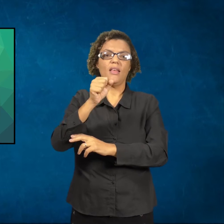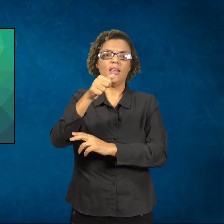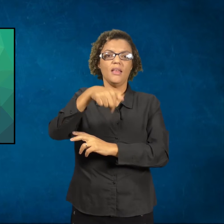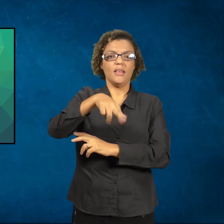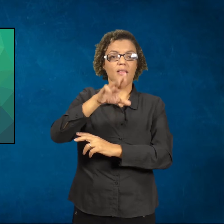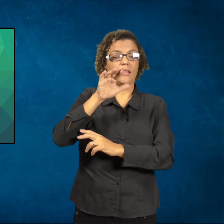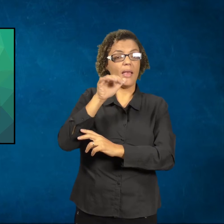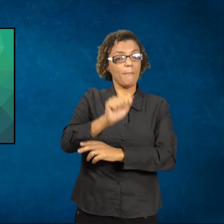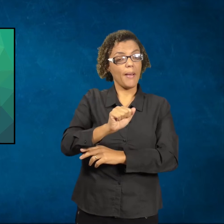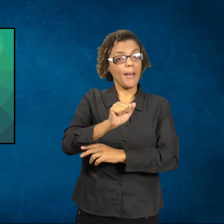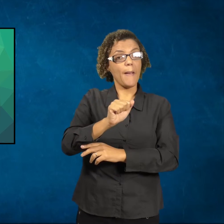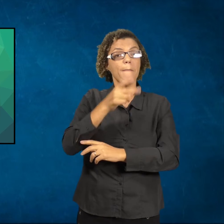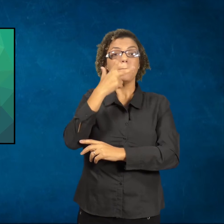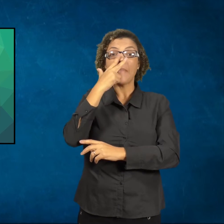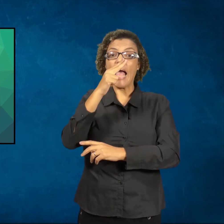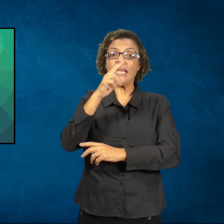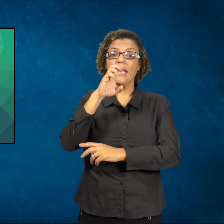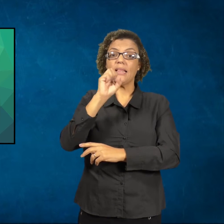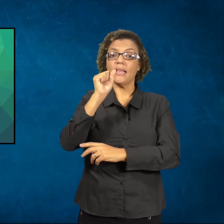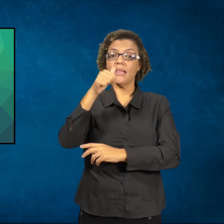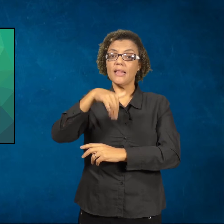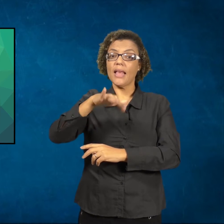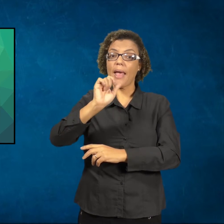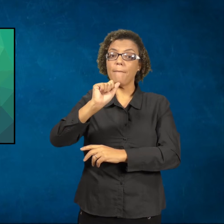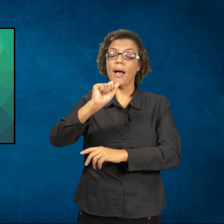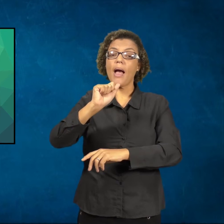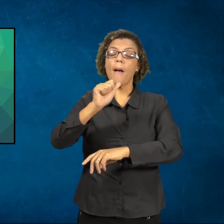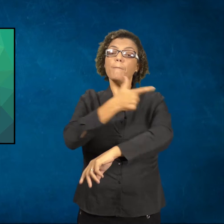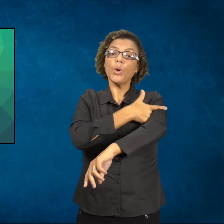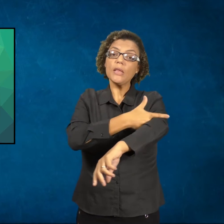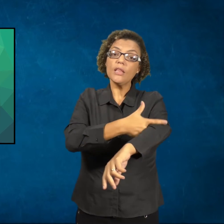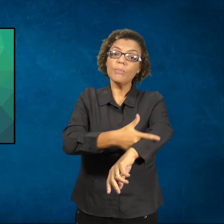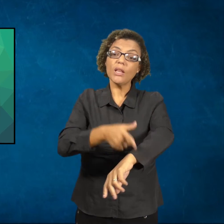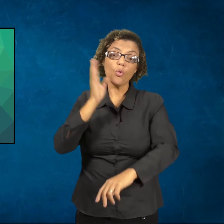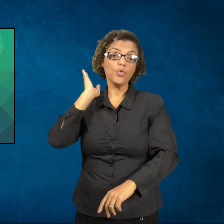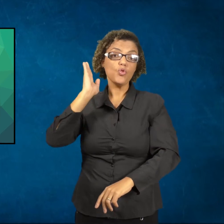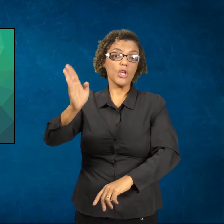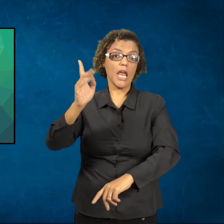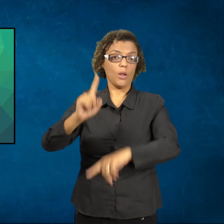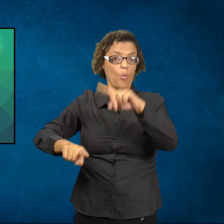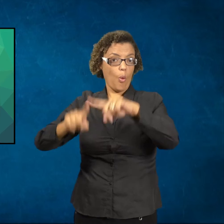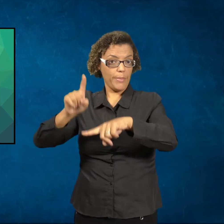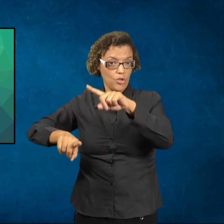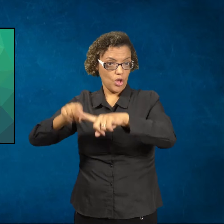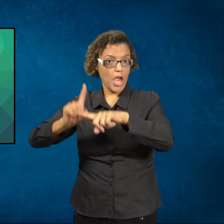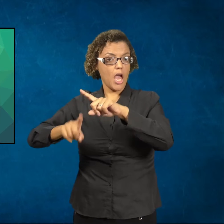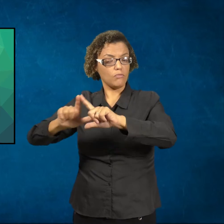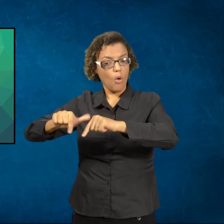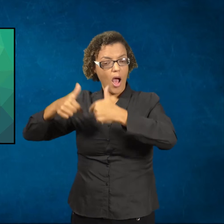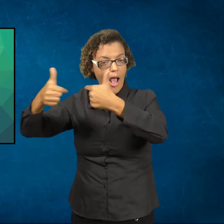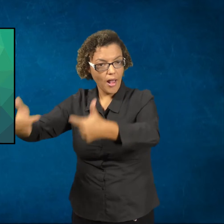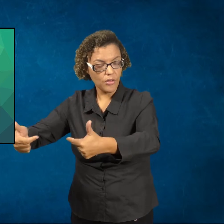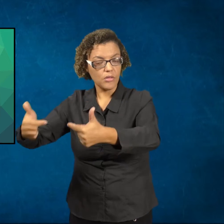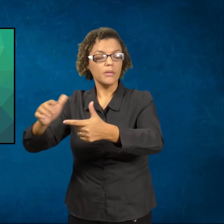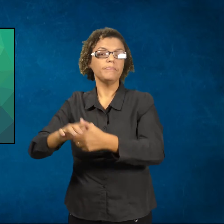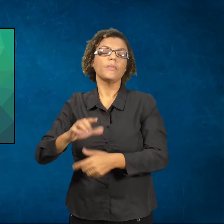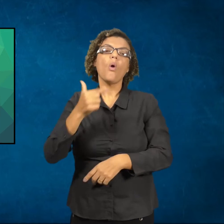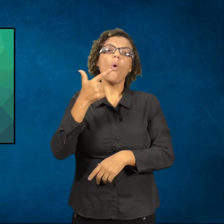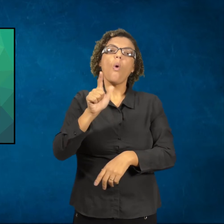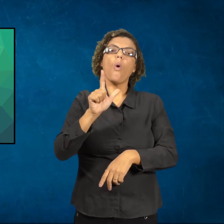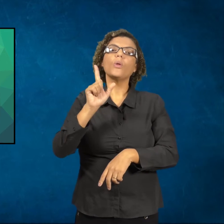esquemas que agem direto sobre os objetos, que são os procedimentais, e outros que agem como um auxiliar